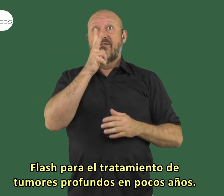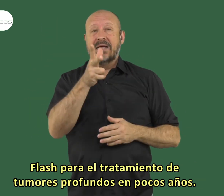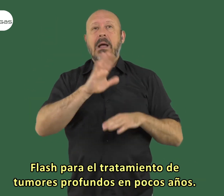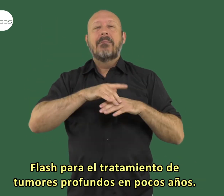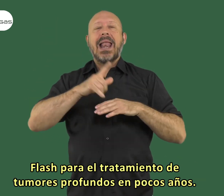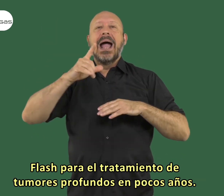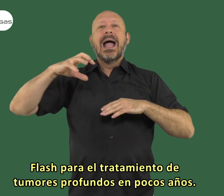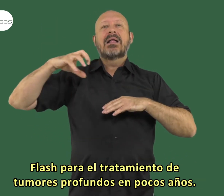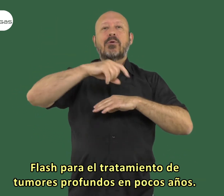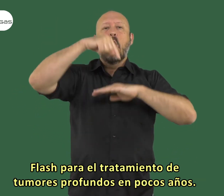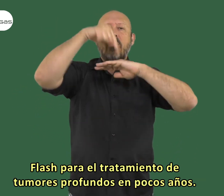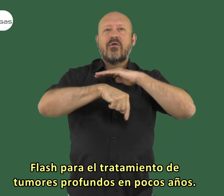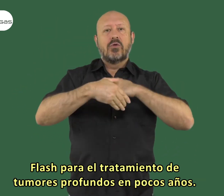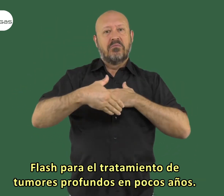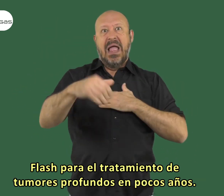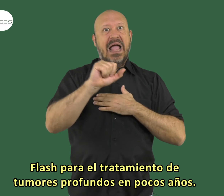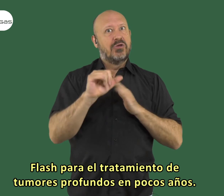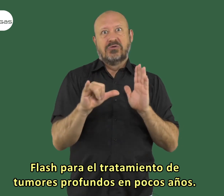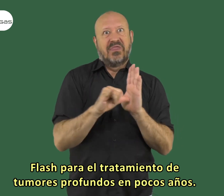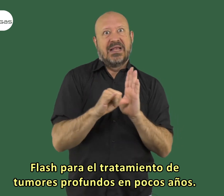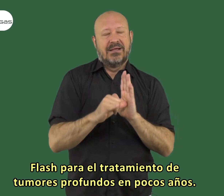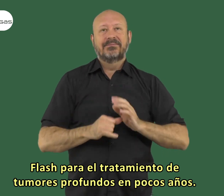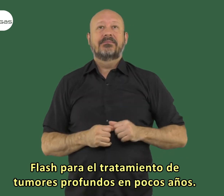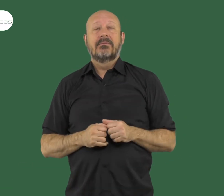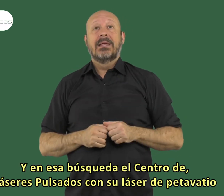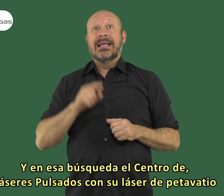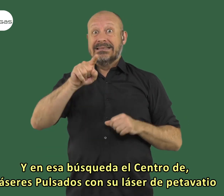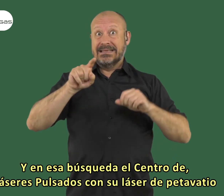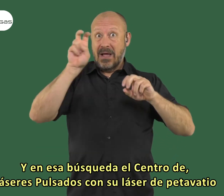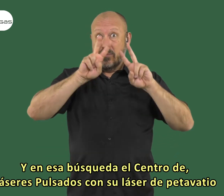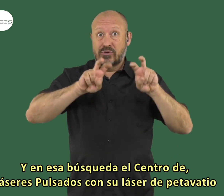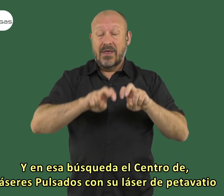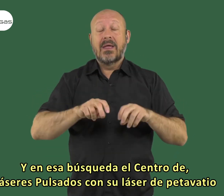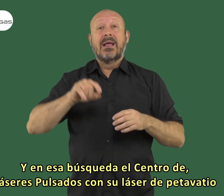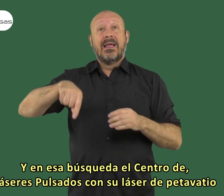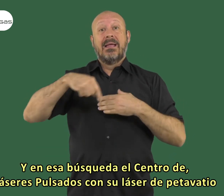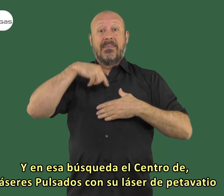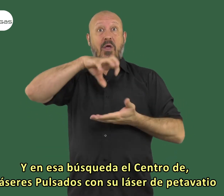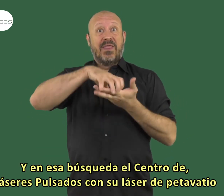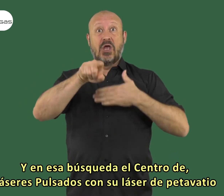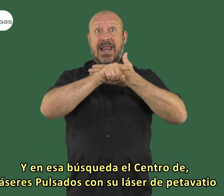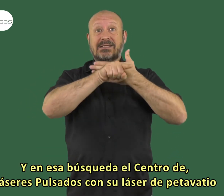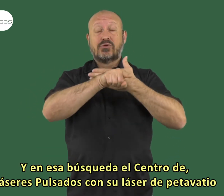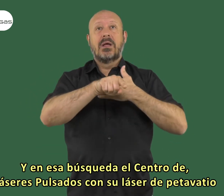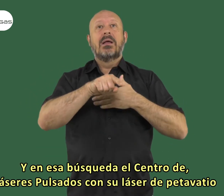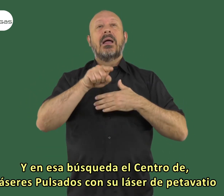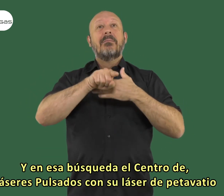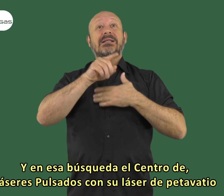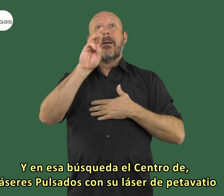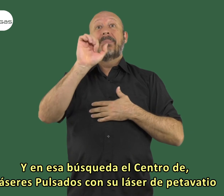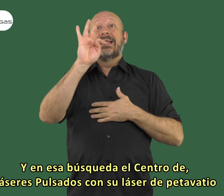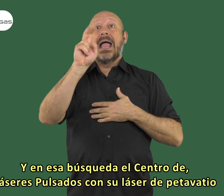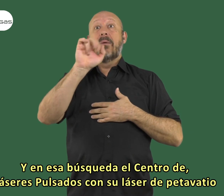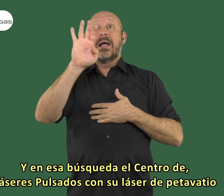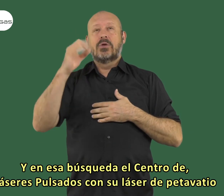flash para el tratamiento de tumores profundos en unos pocos años. Y en esa búsqueda, el Centro de Láseres Pulsados, con